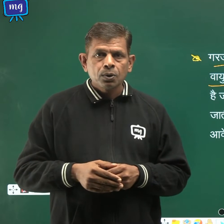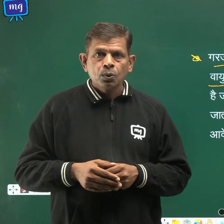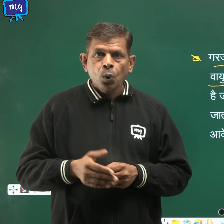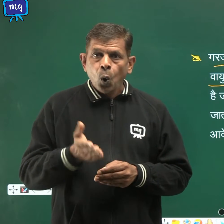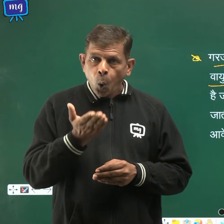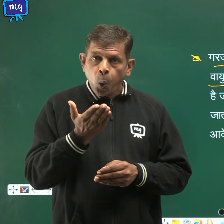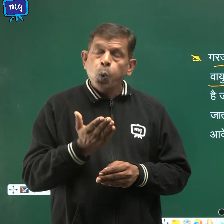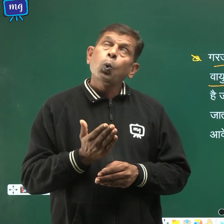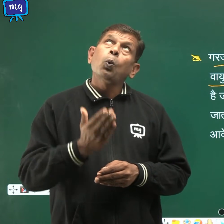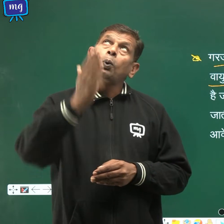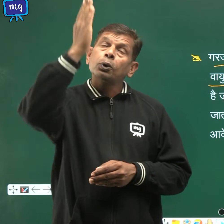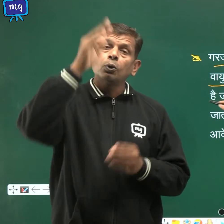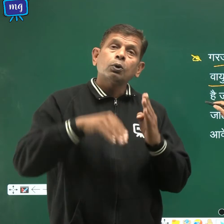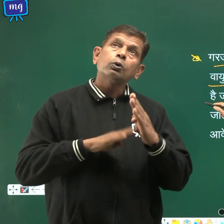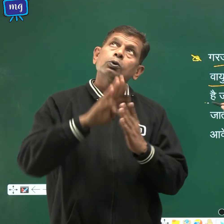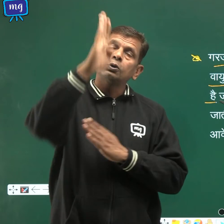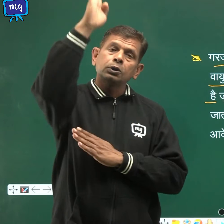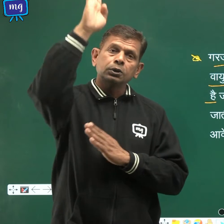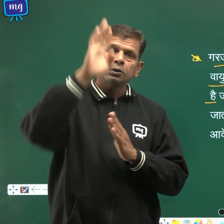ऊपर की ओर जाती हैं,